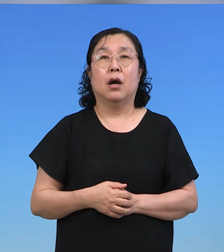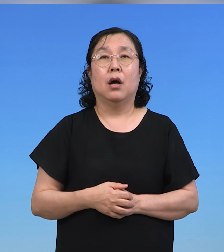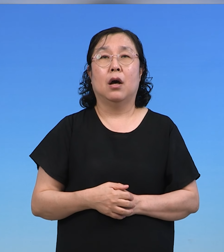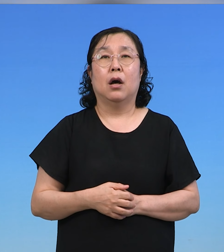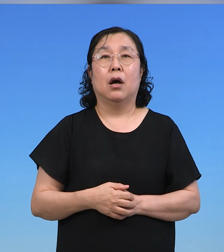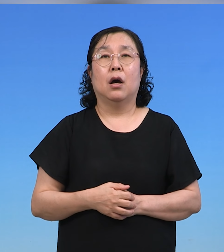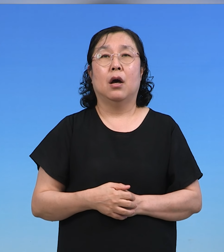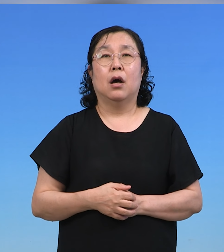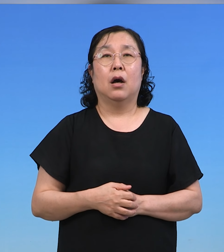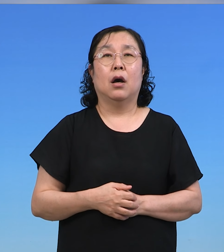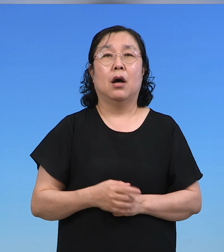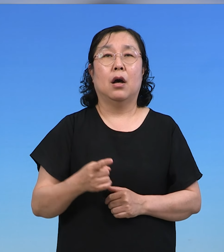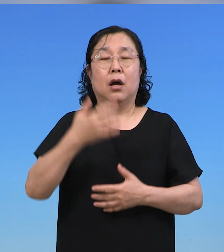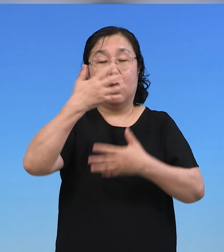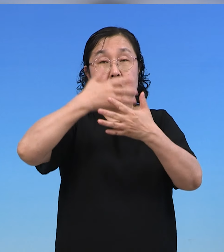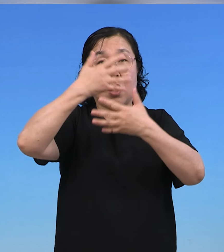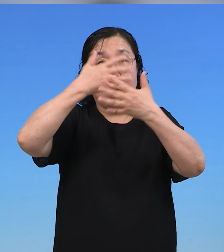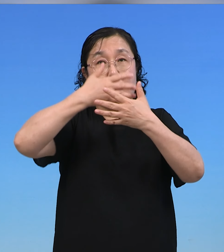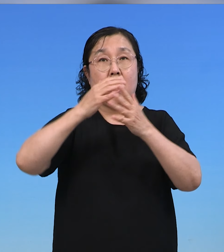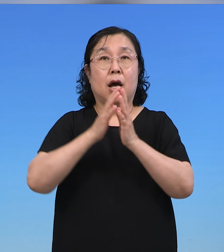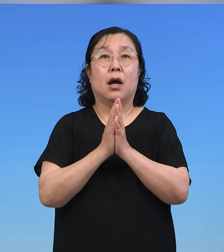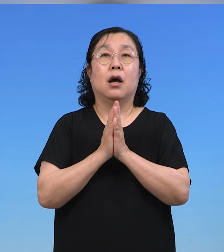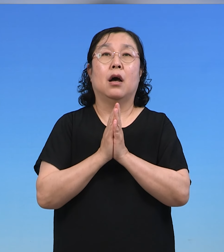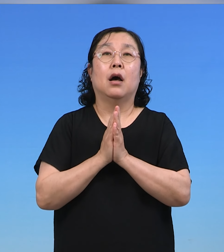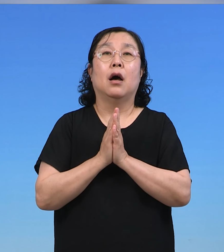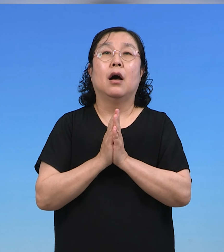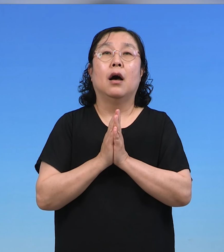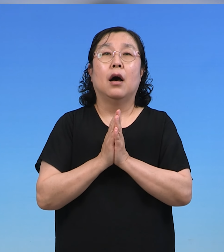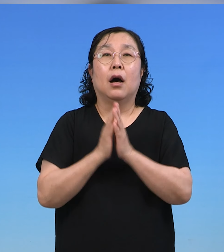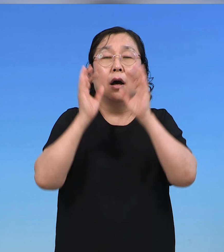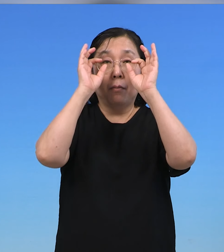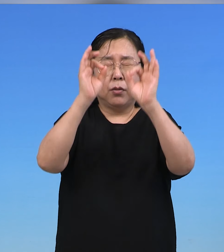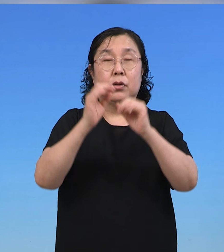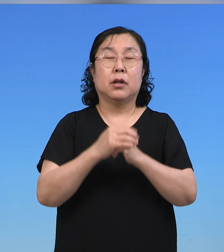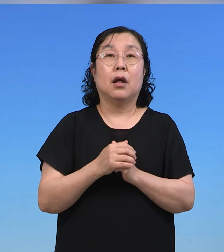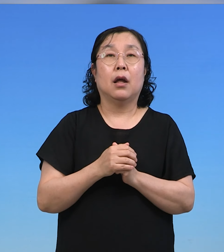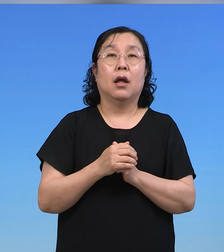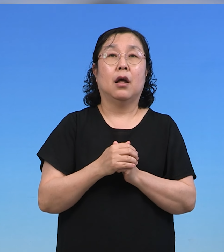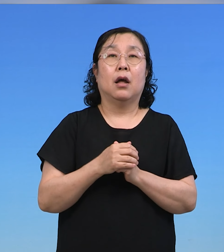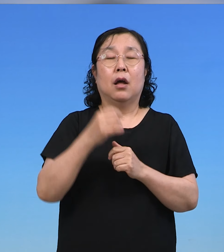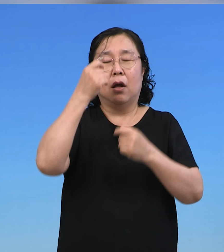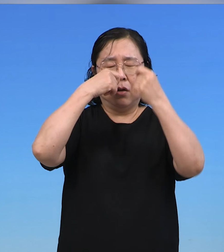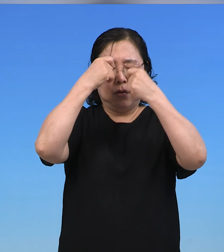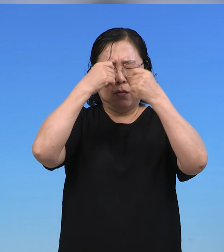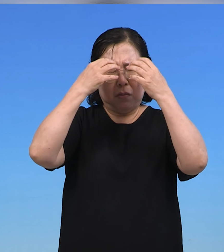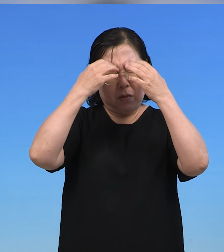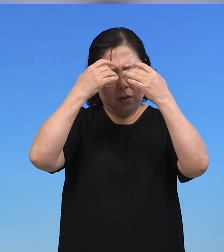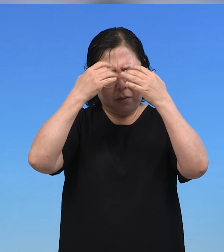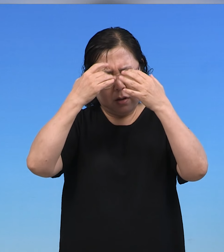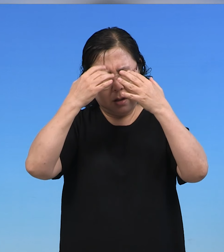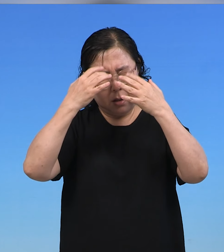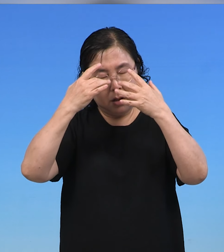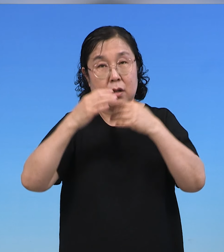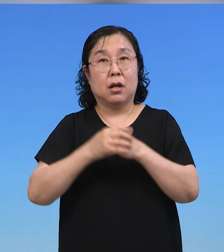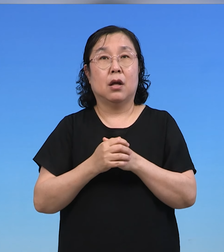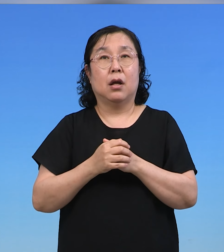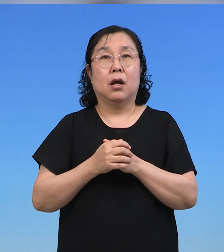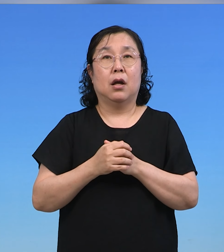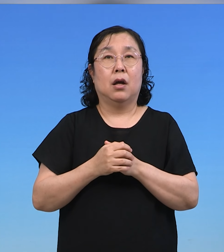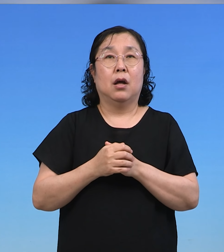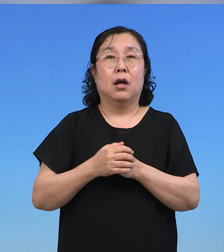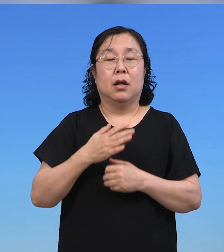그 소파에 누워가지고 이 영화를 보면 아무도 없으니까 또 더 그랬겠죠. 막 눈물이 펑펑펑펑 나는데 또 그게 또 너무